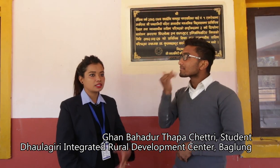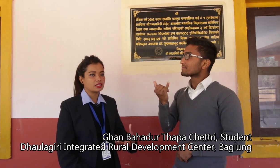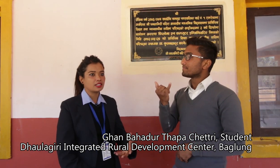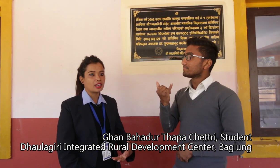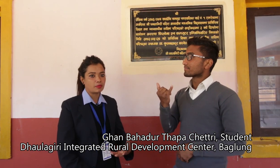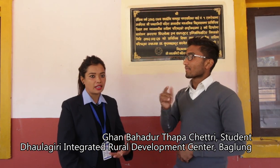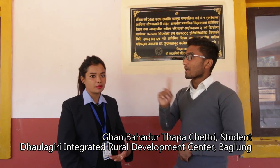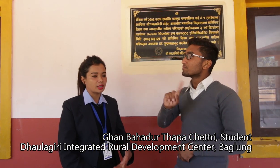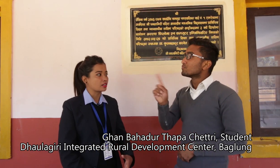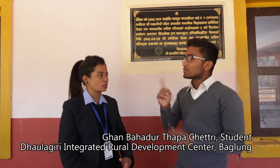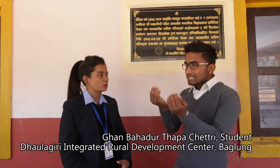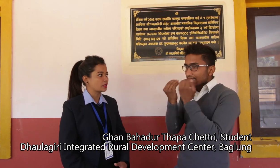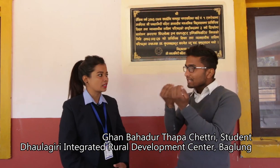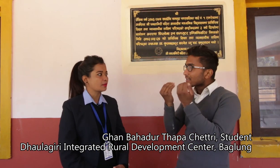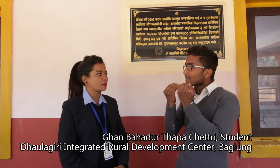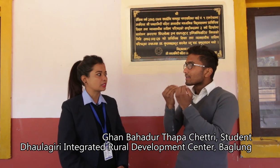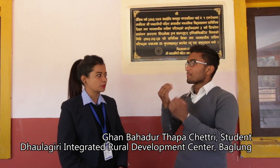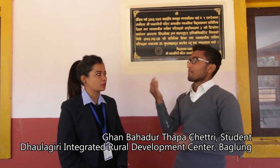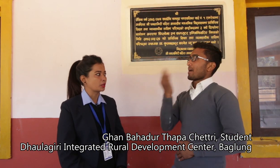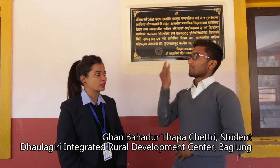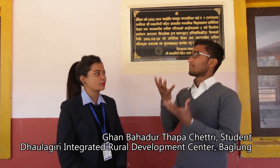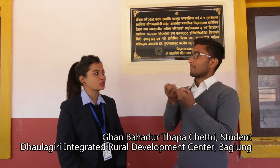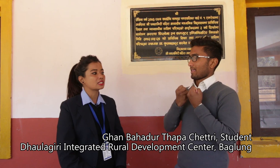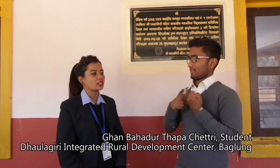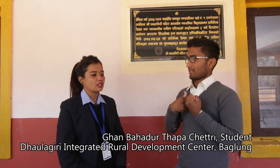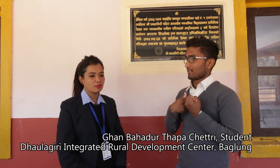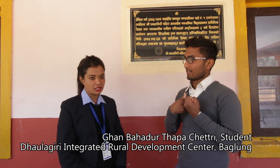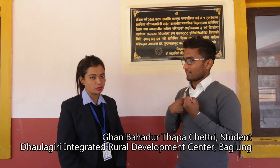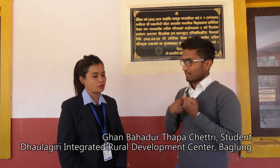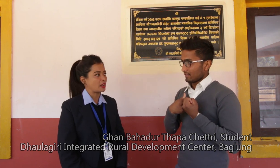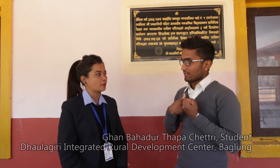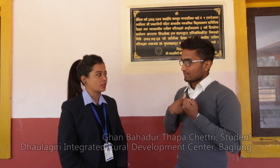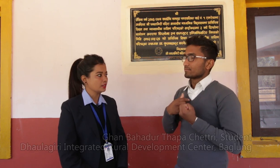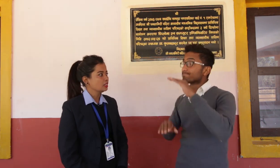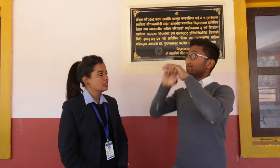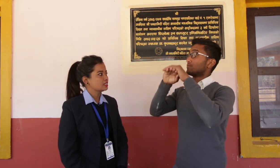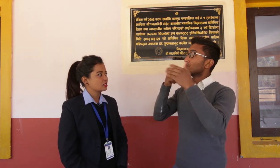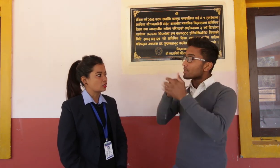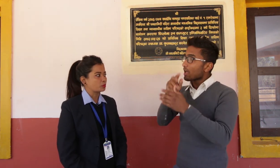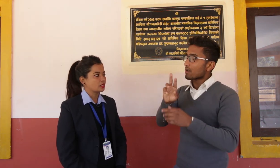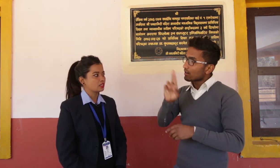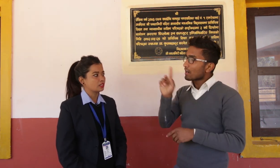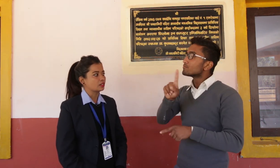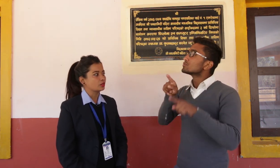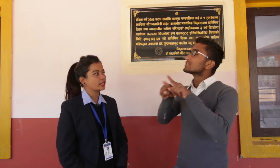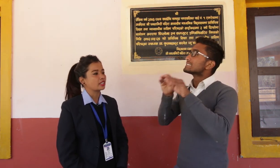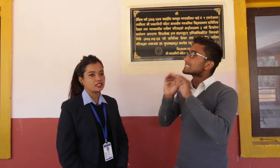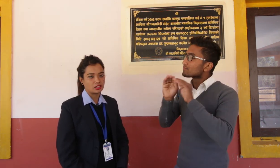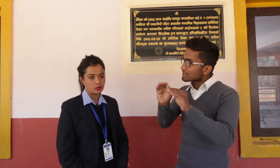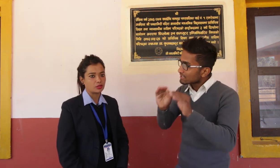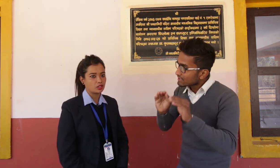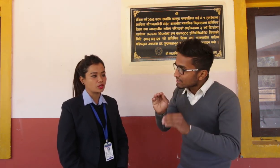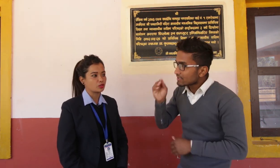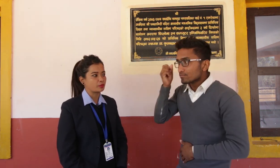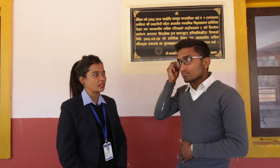अलिकति मैले चाहिँ धेरै ज्ञान पाएँ बडाहरूसँग पढ्दा राम्रो वातावरण भयो राम्रो सिक्ने वातावरण पाएँ मैले टिचरहरू पनि अलि योग्य